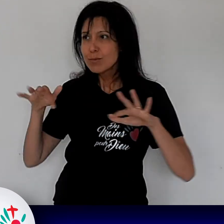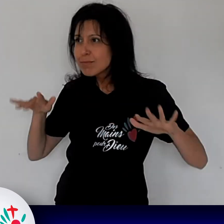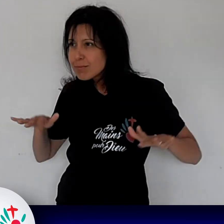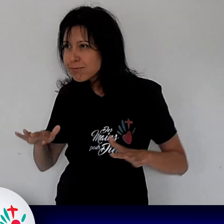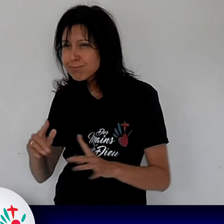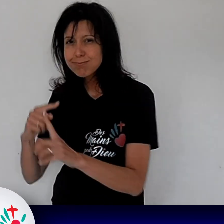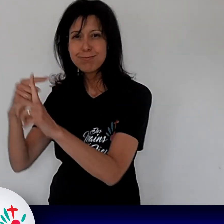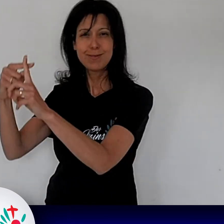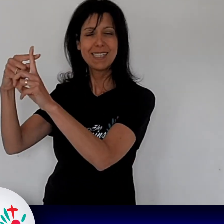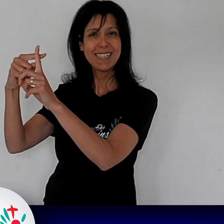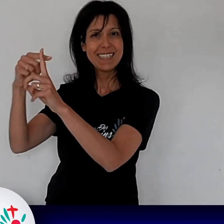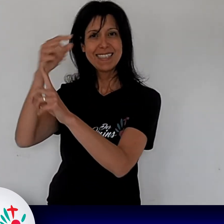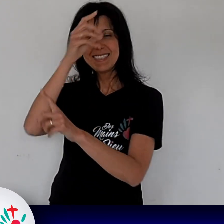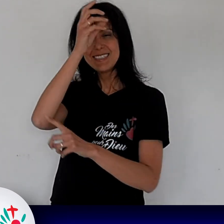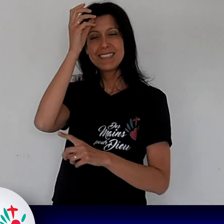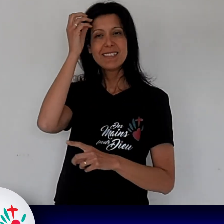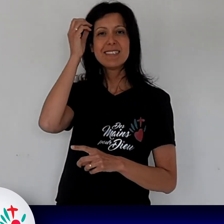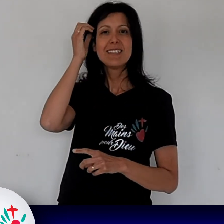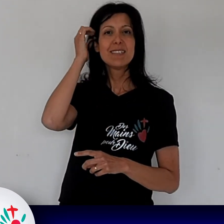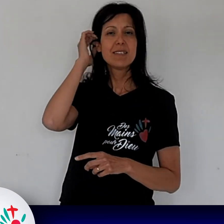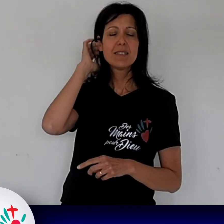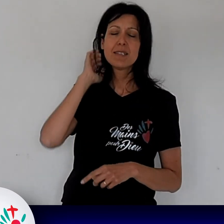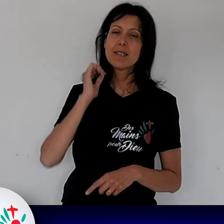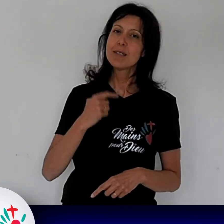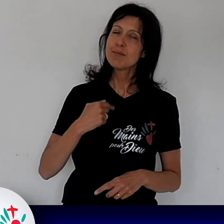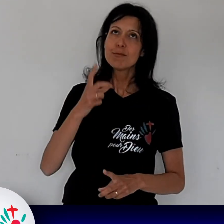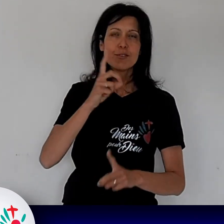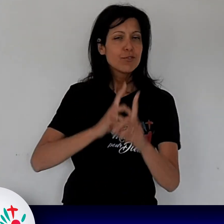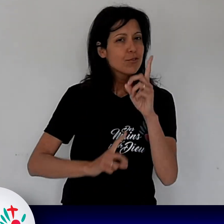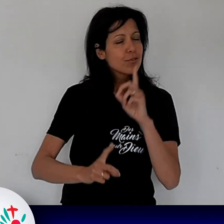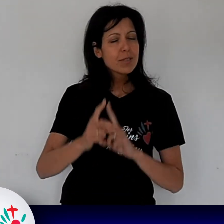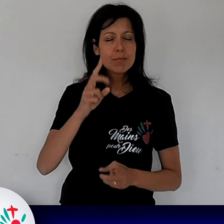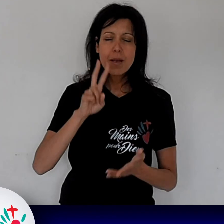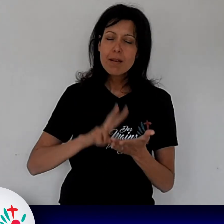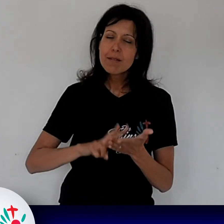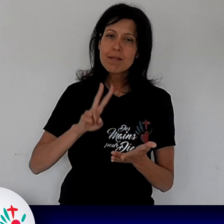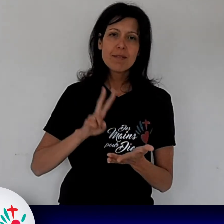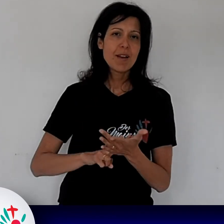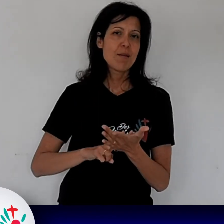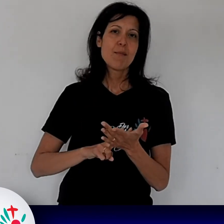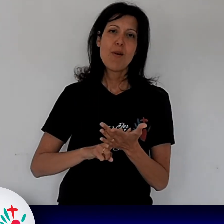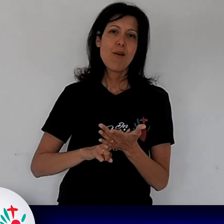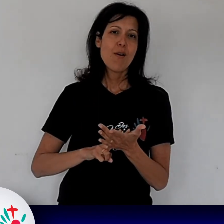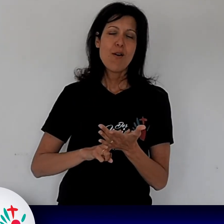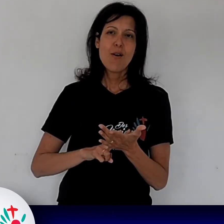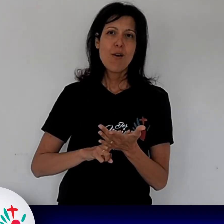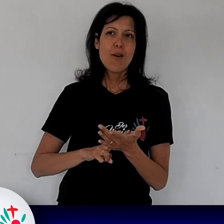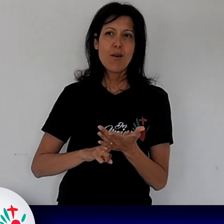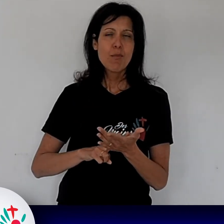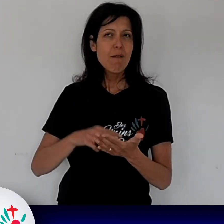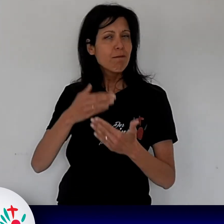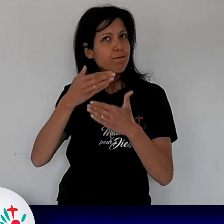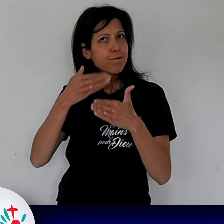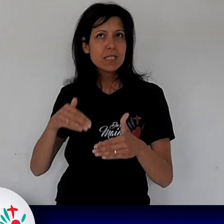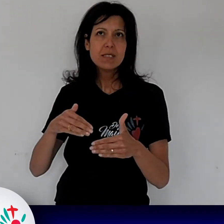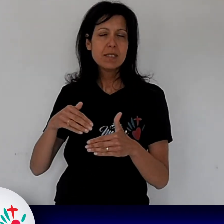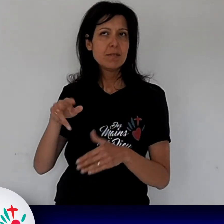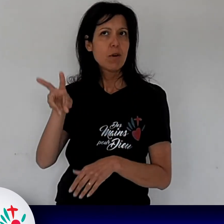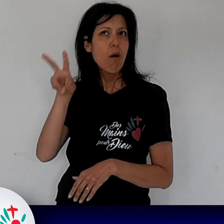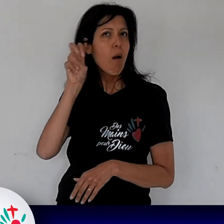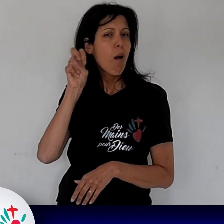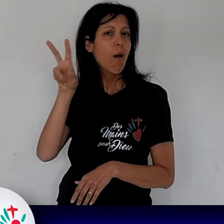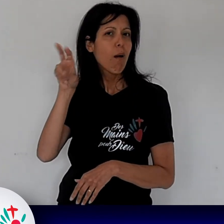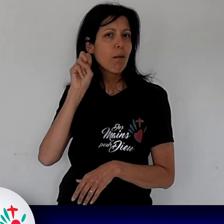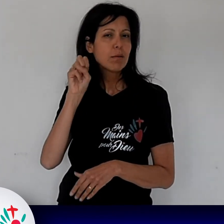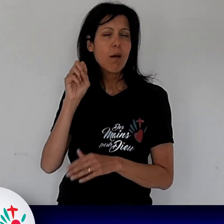Et j'espère vraiment de tout cœur que je n'entendrai plus des prières durant nos cultes de lamentation, des prières où nous sommes